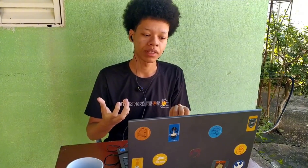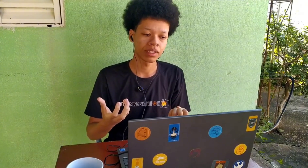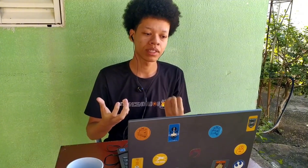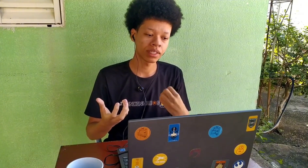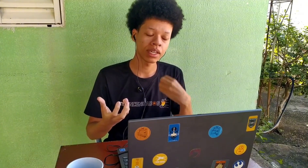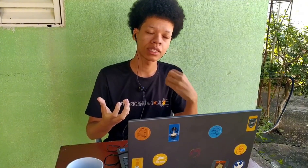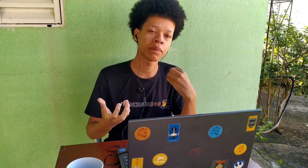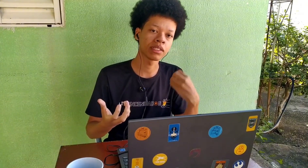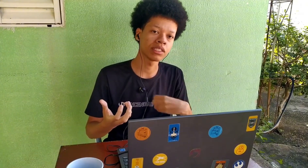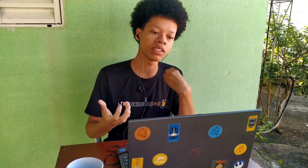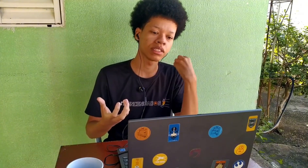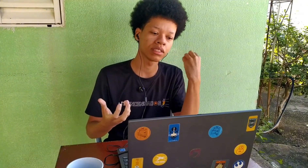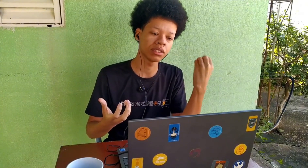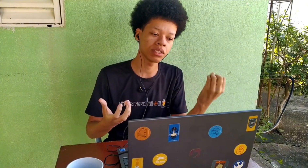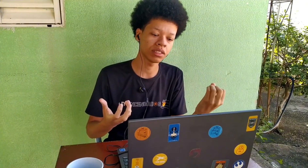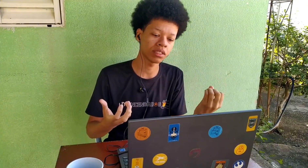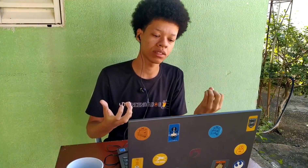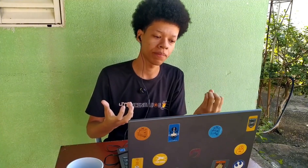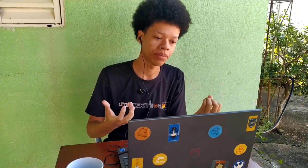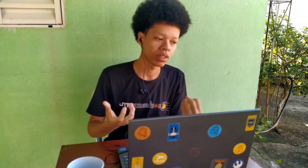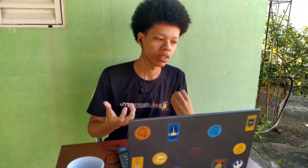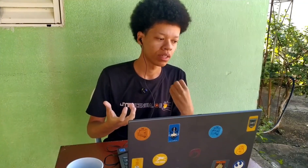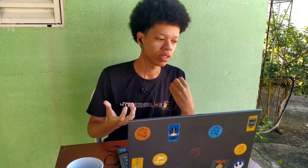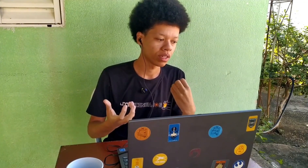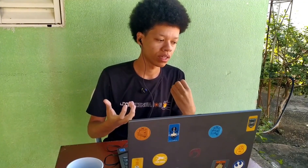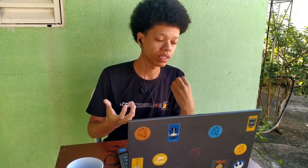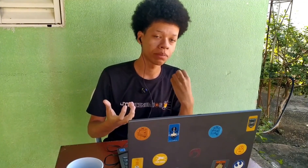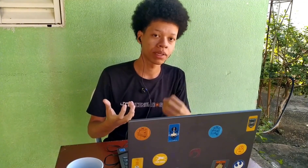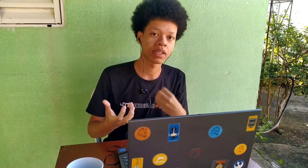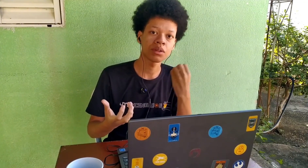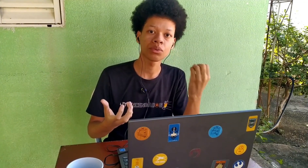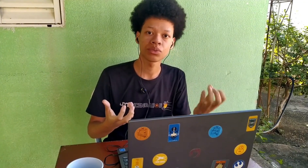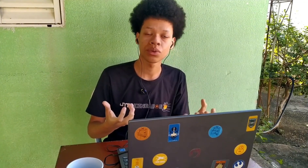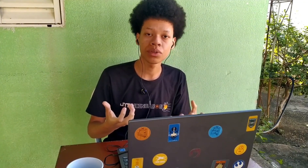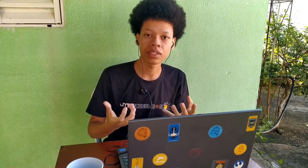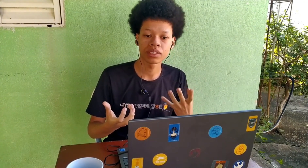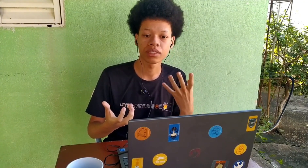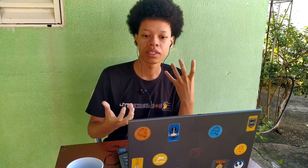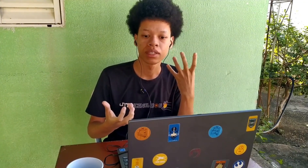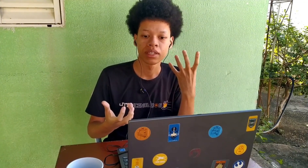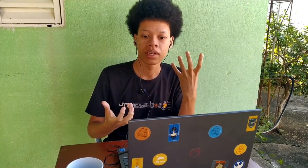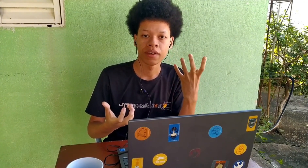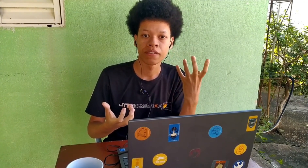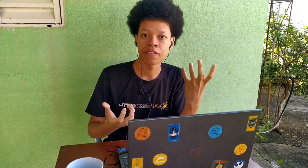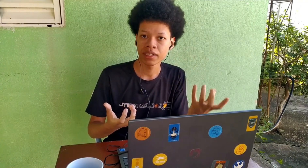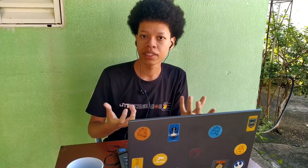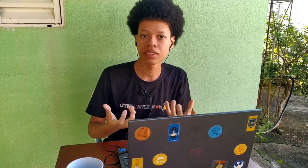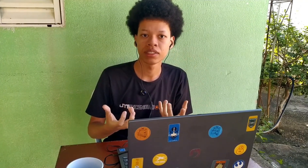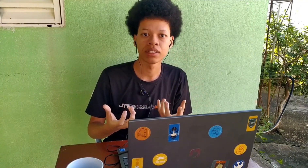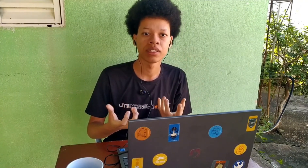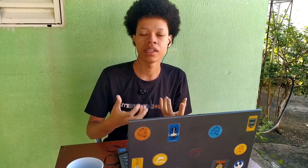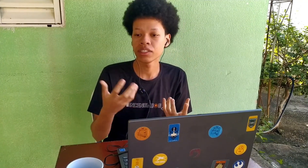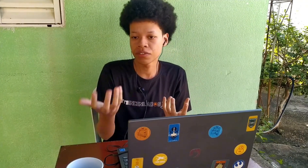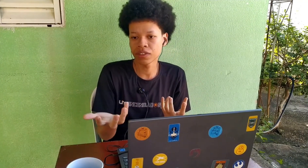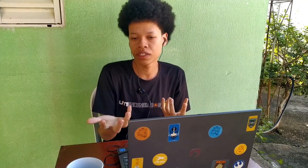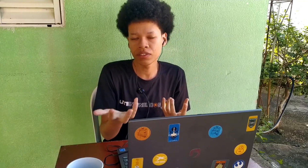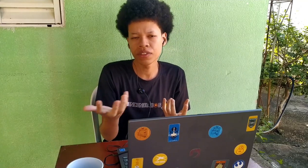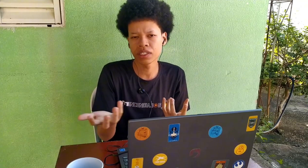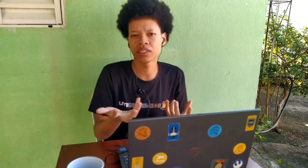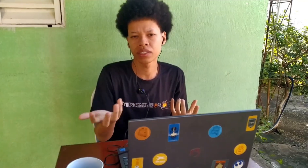Tem que ter a experiência de interpretar locutores fácil de entender e difícil de